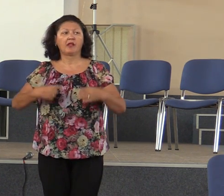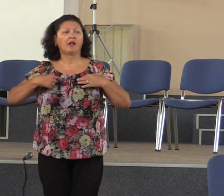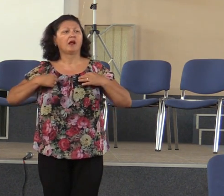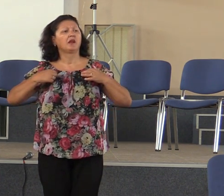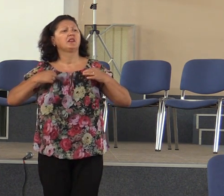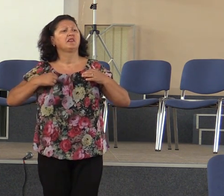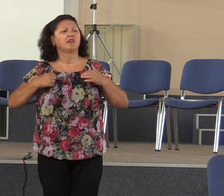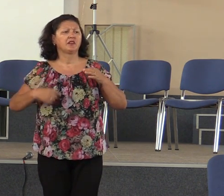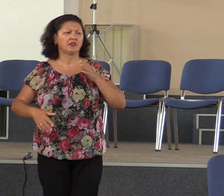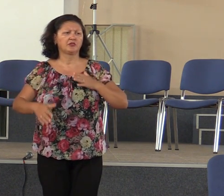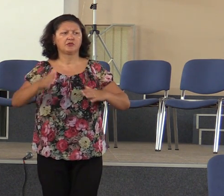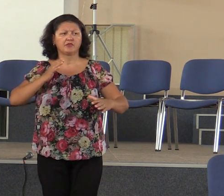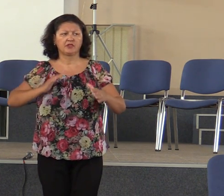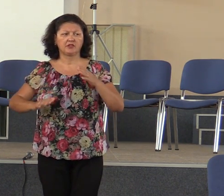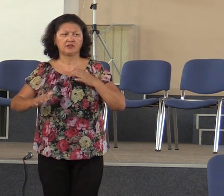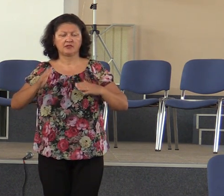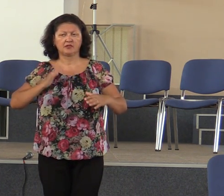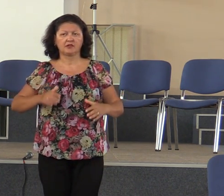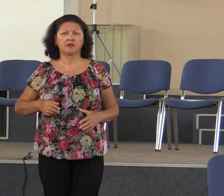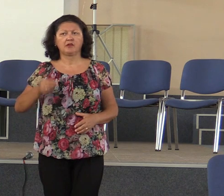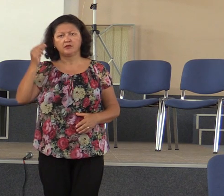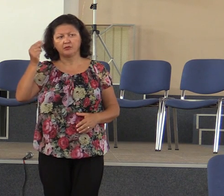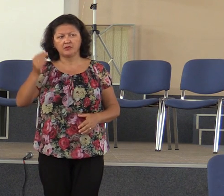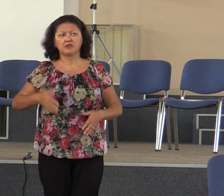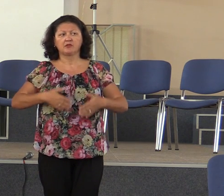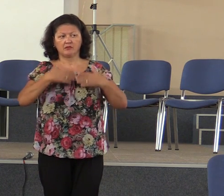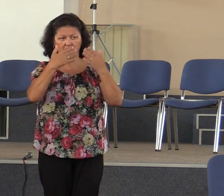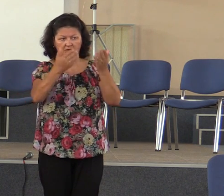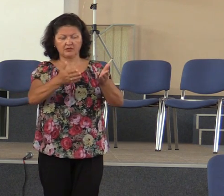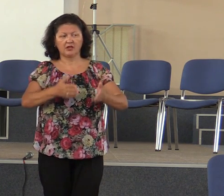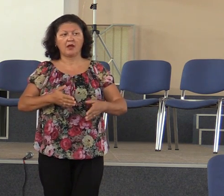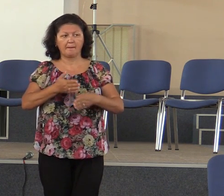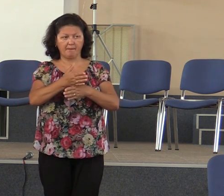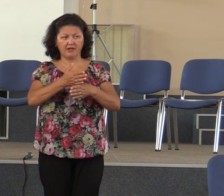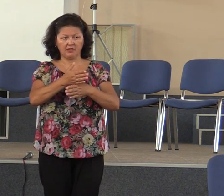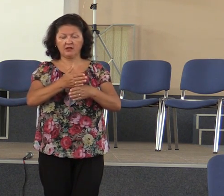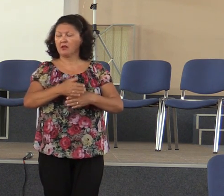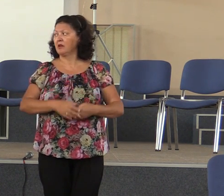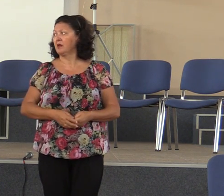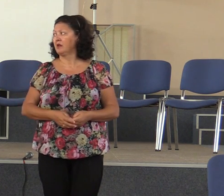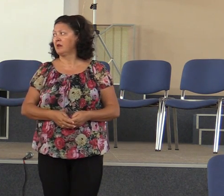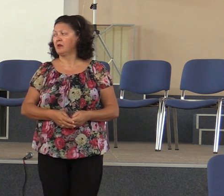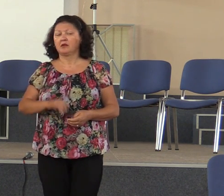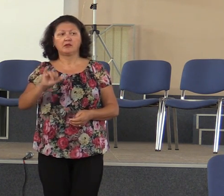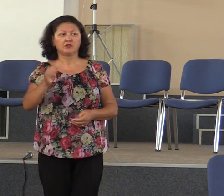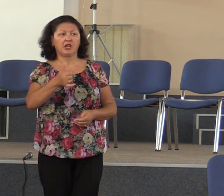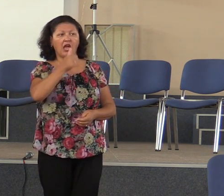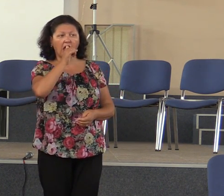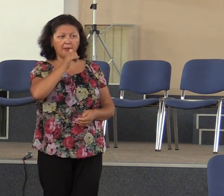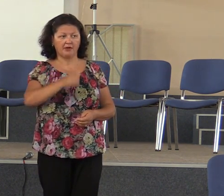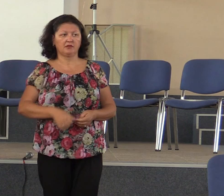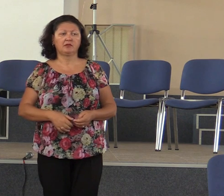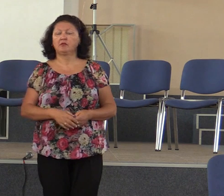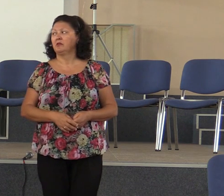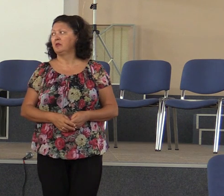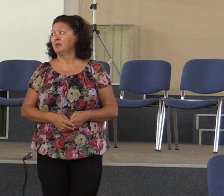treceți. Și să știți că mă bazesc pe cuvântul Său. Pâinea și apa nu